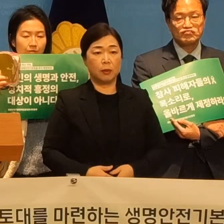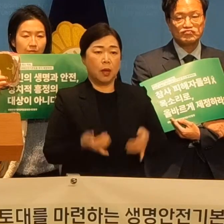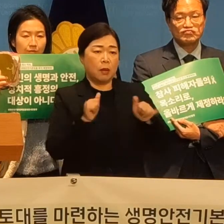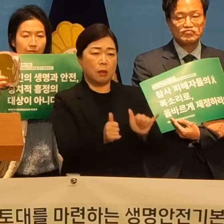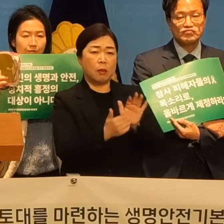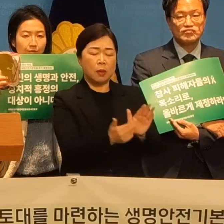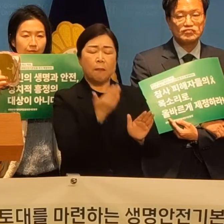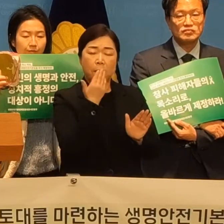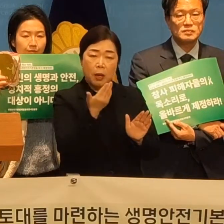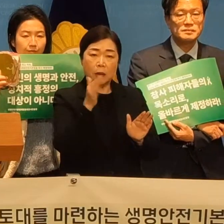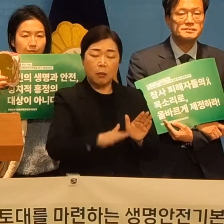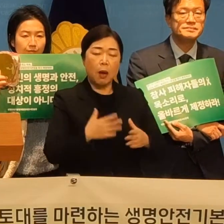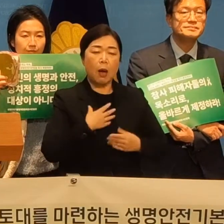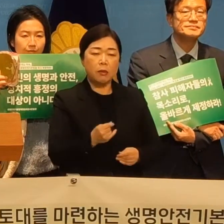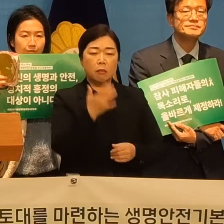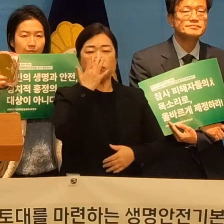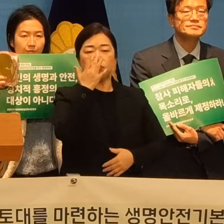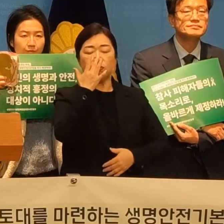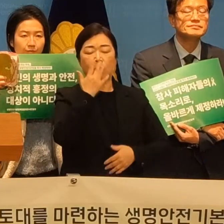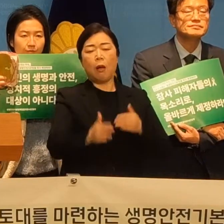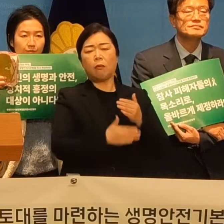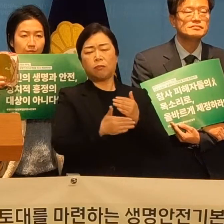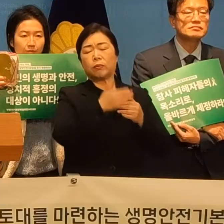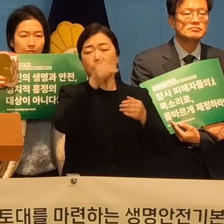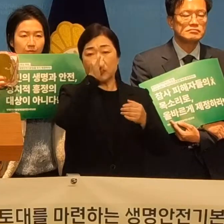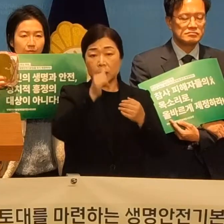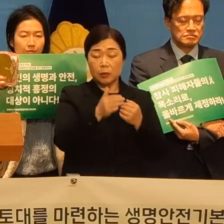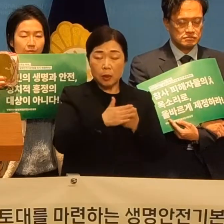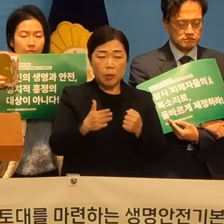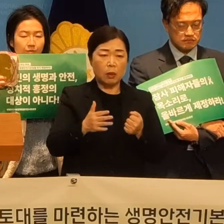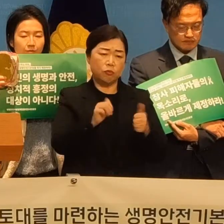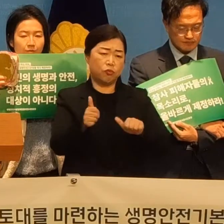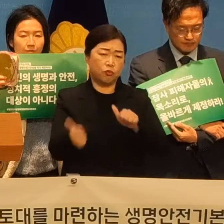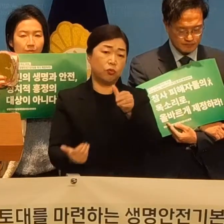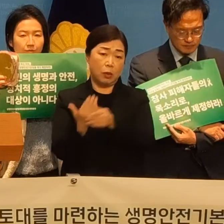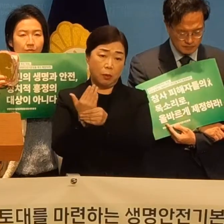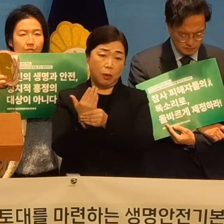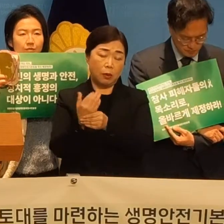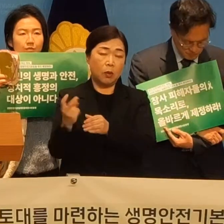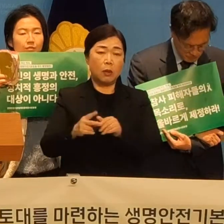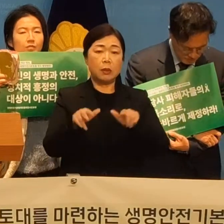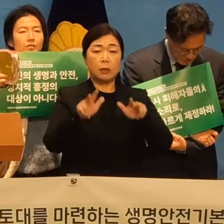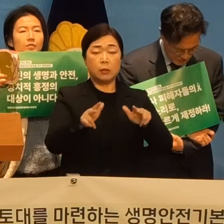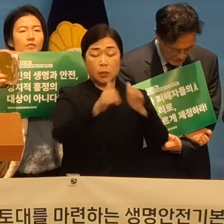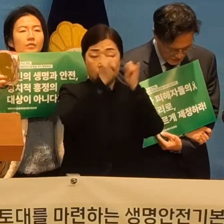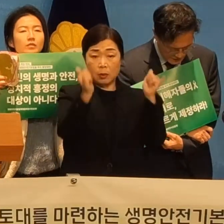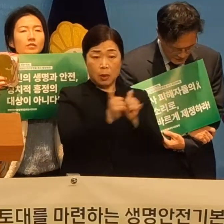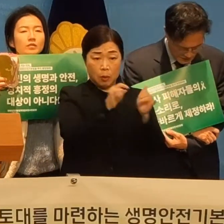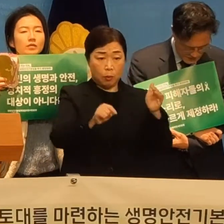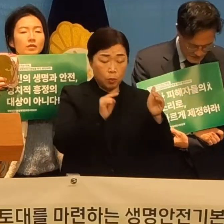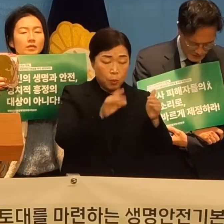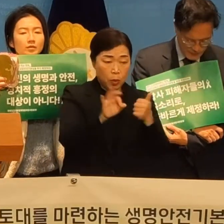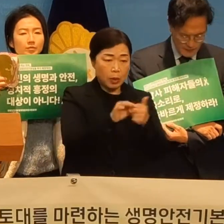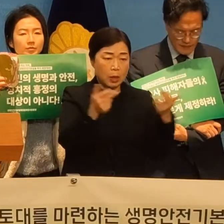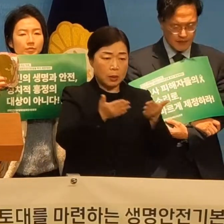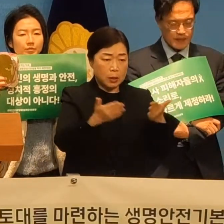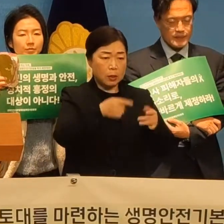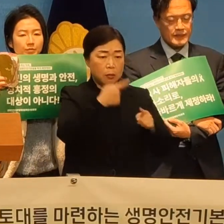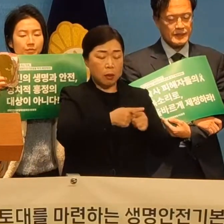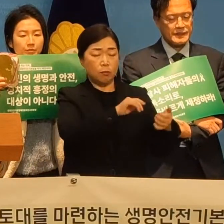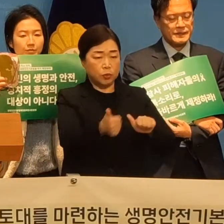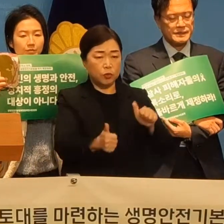불구하고 등한시된 안전과 예방으로 반복된 수많은 죽음, 그리고 이 사회의 산업재해의 구조적 문제에 대해 알게